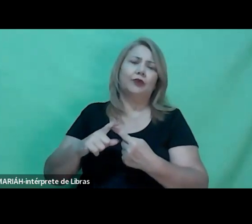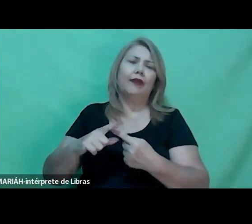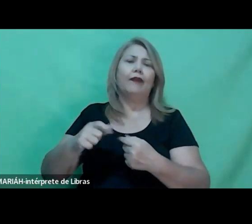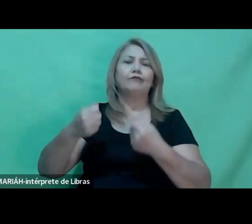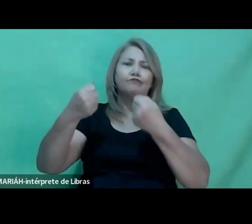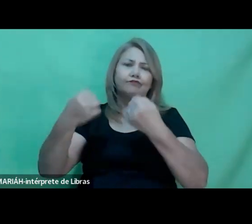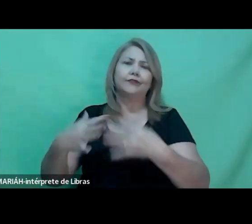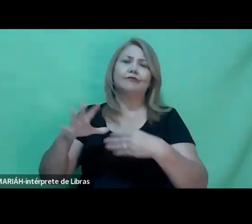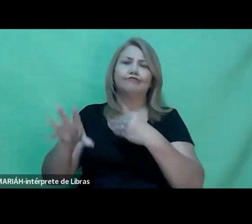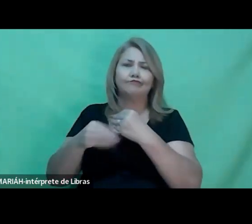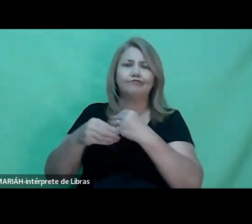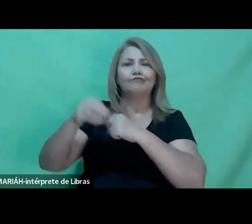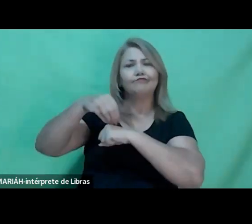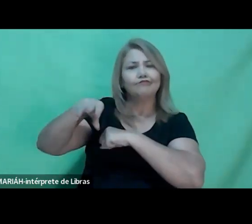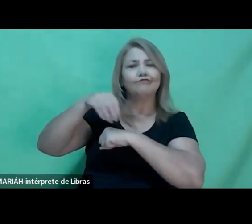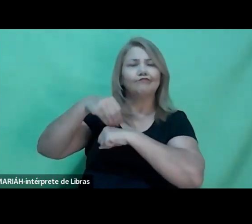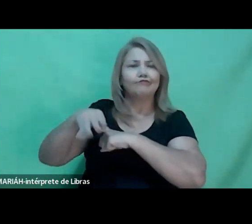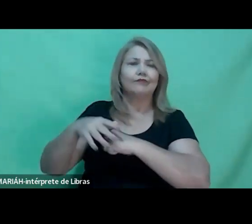descripción incluyo